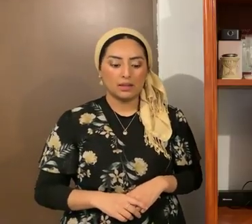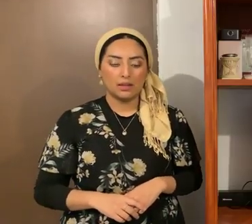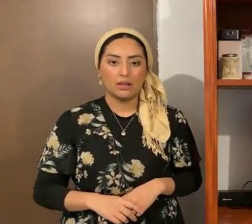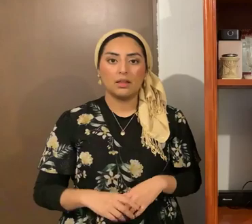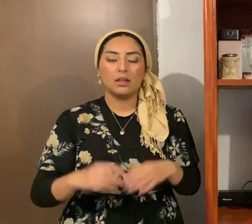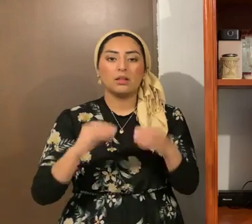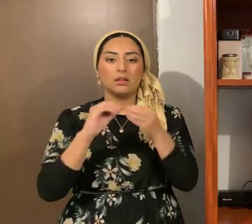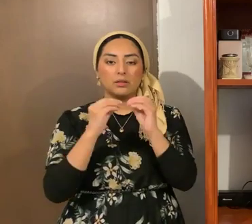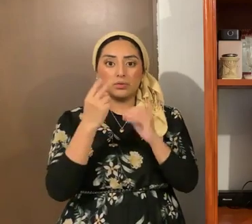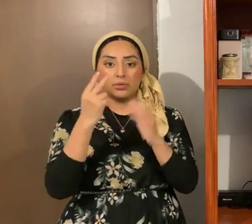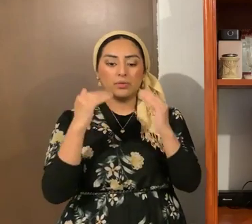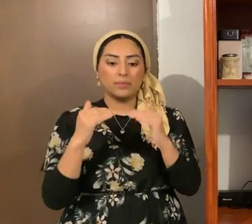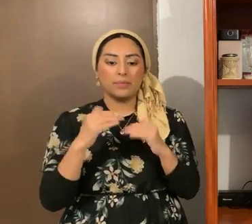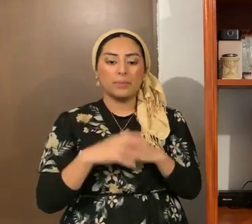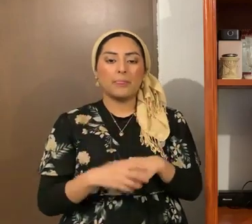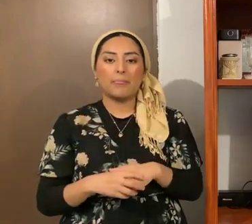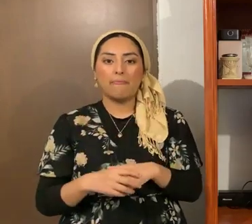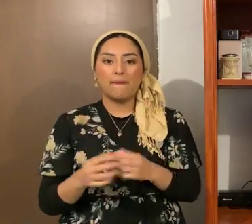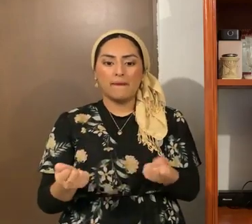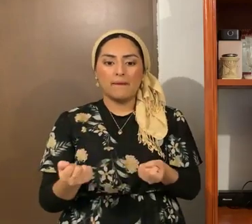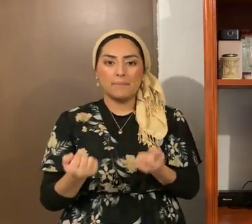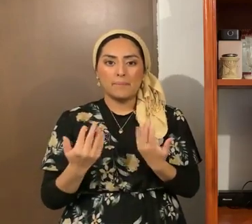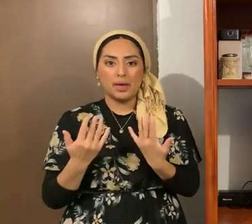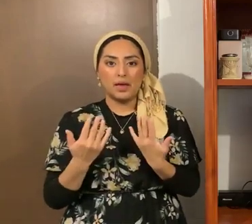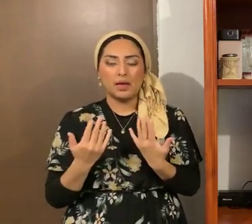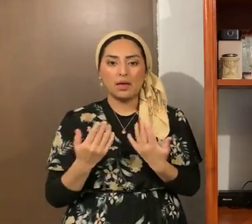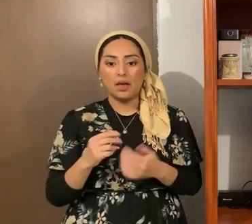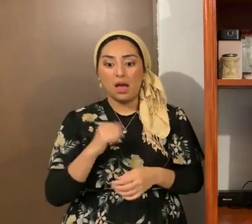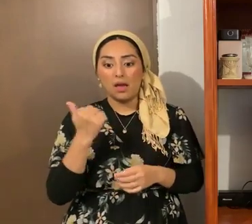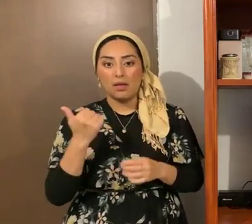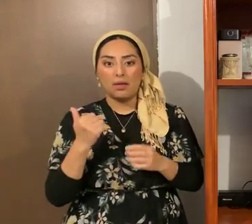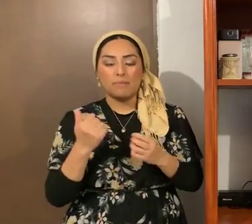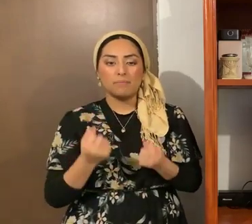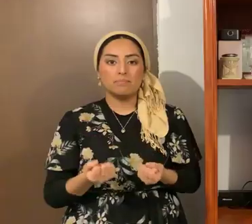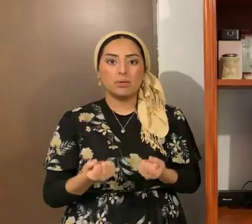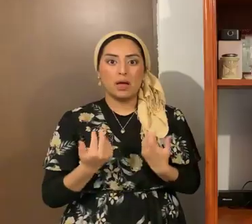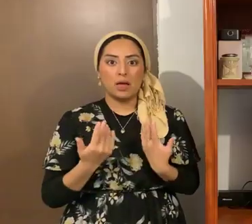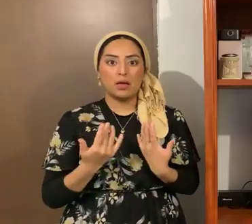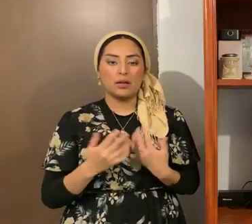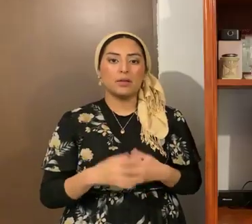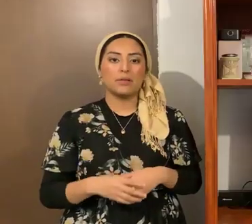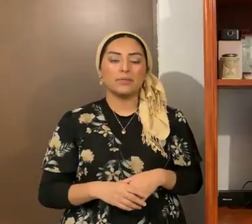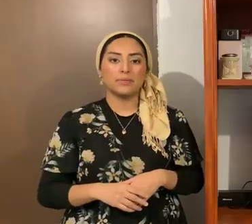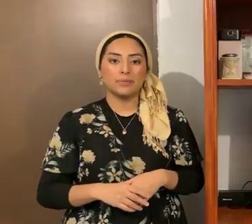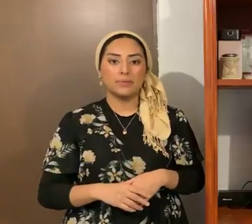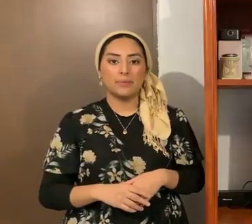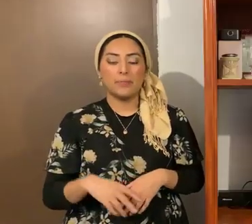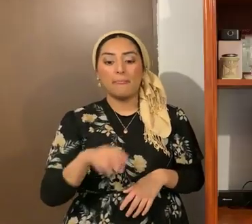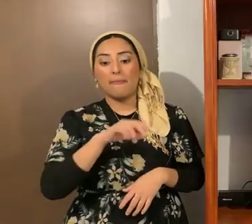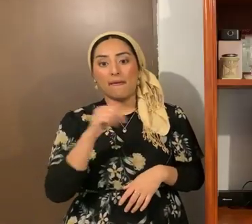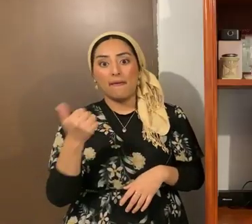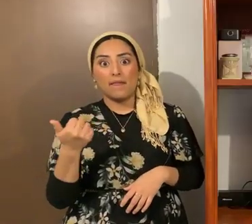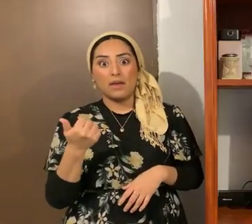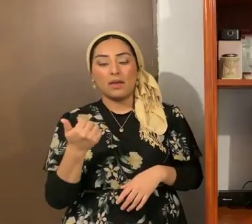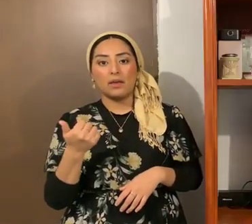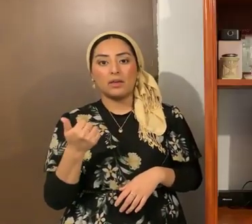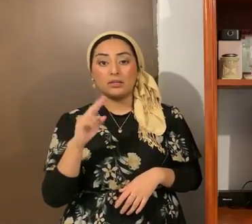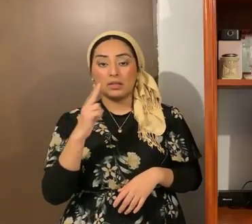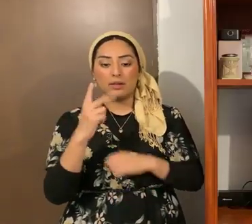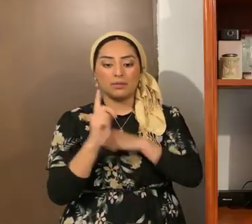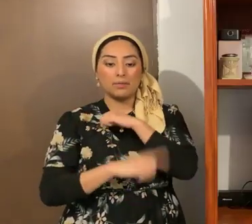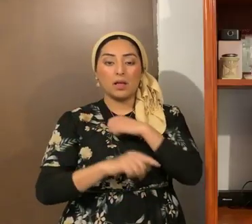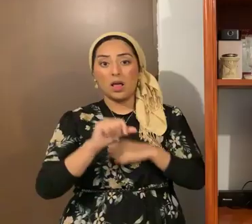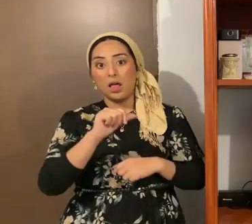Ahora, número 2, fueron quemados, otros fueron quemados. Otros, ese es el segundo